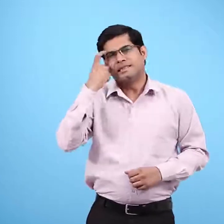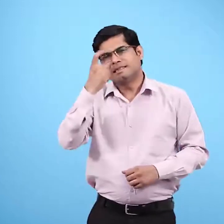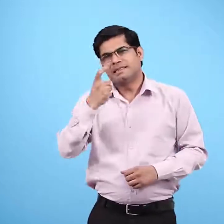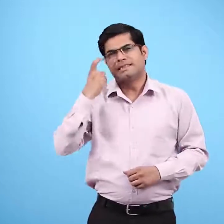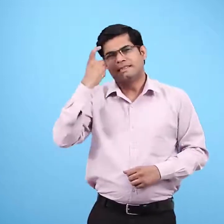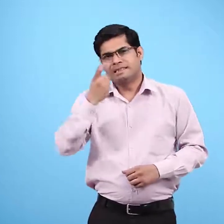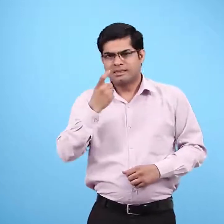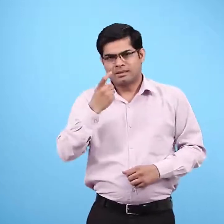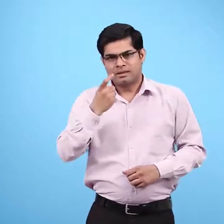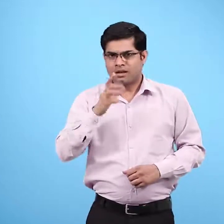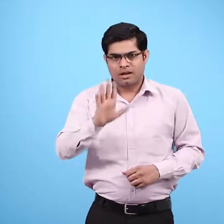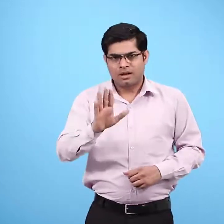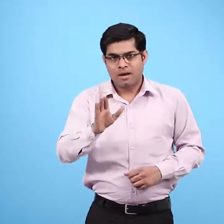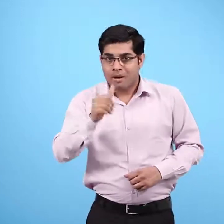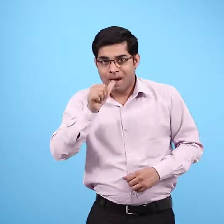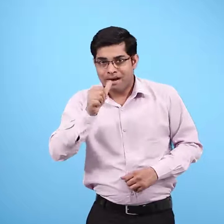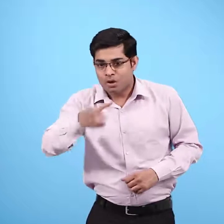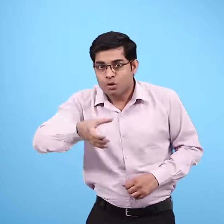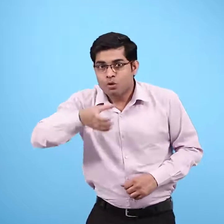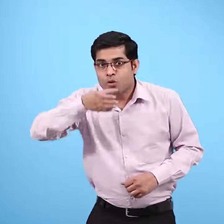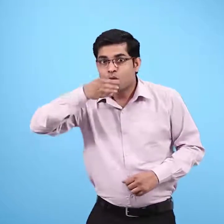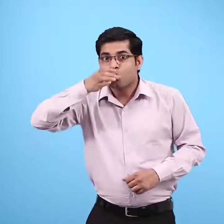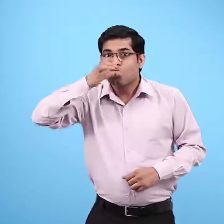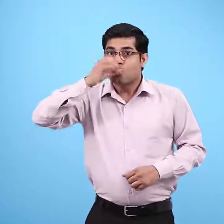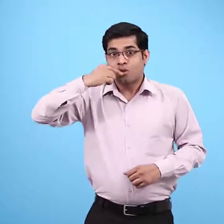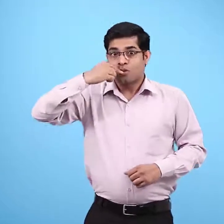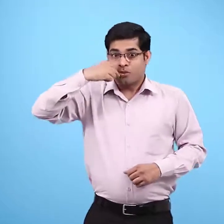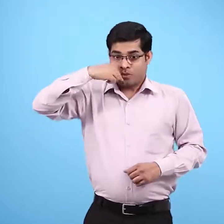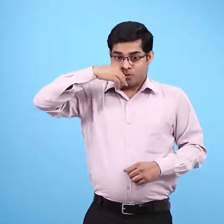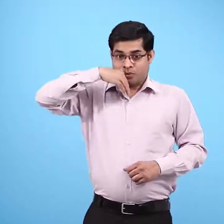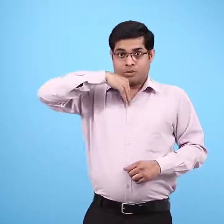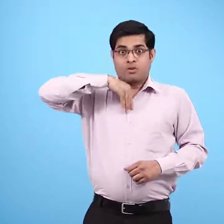सोचो जो पानी हम पीते हैं वह कहां जाता होगा